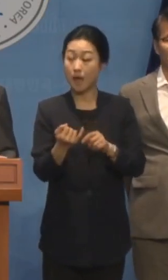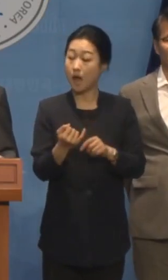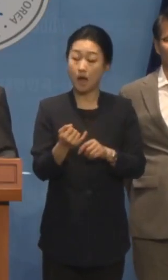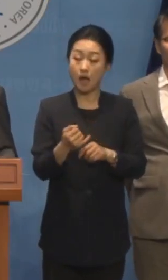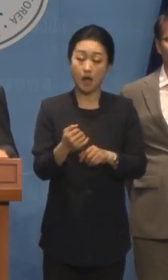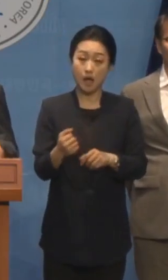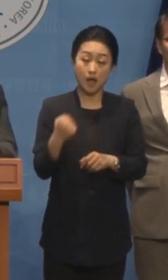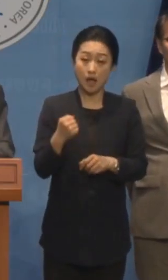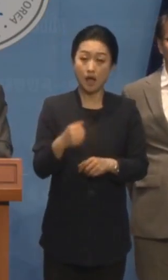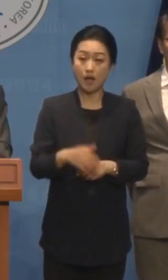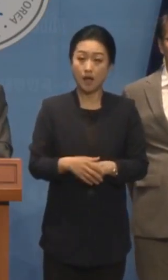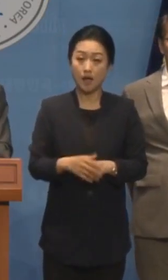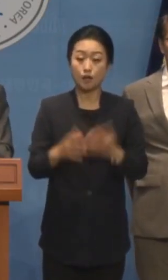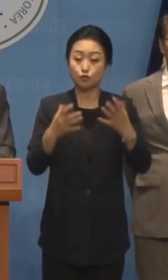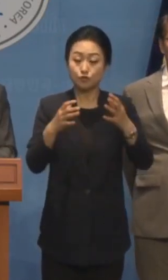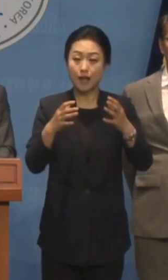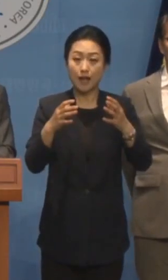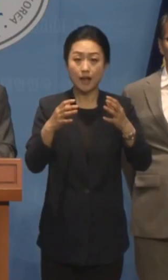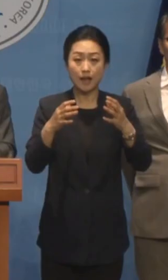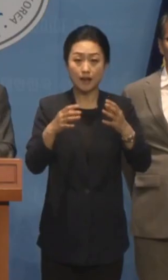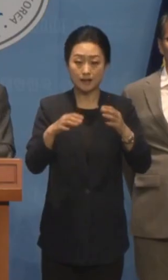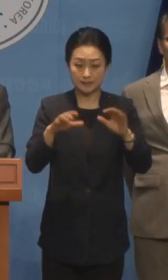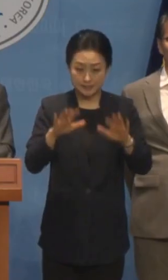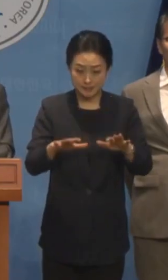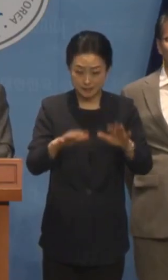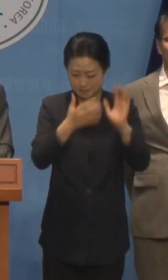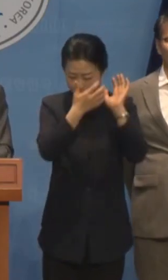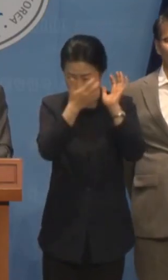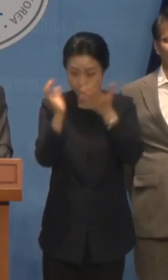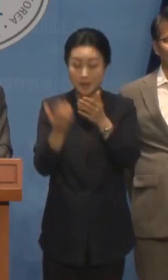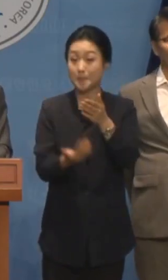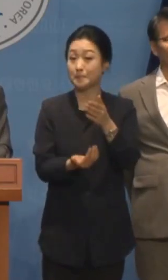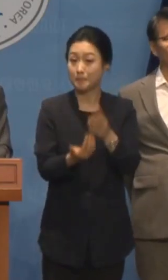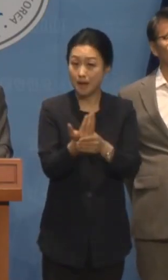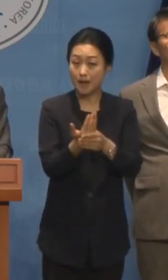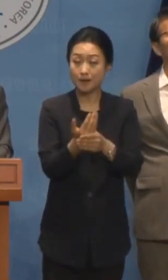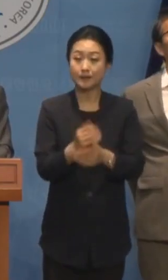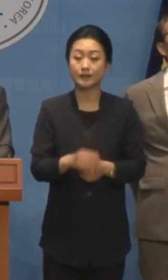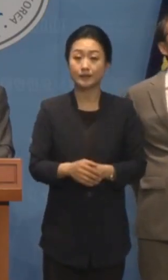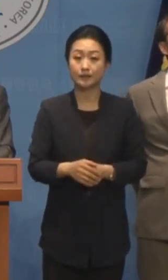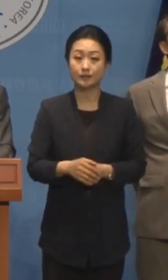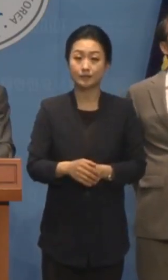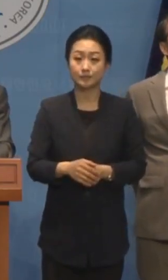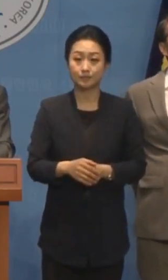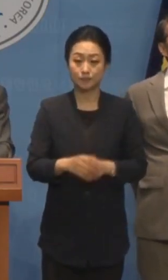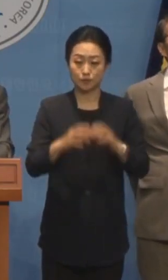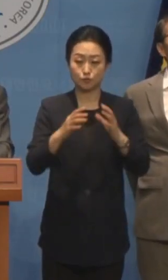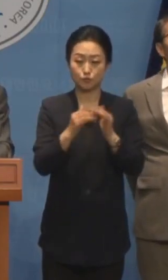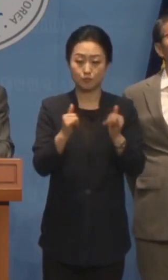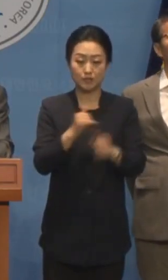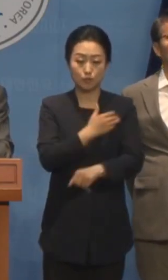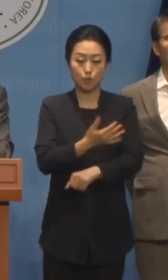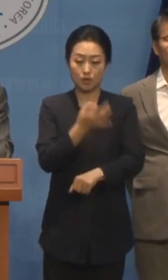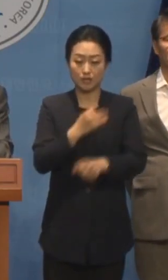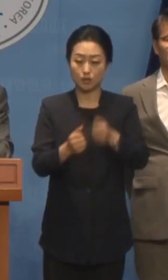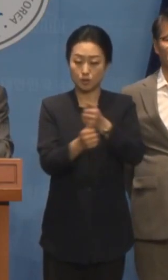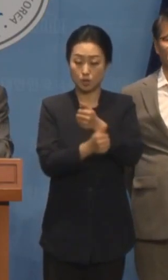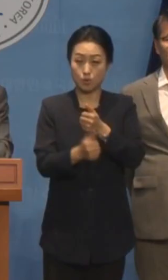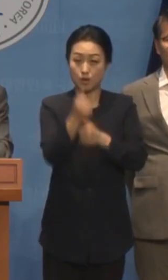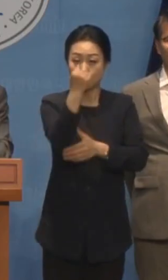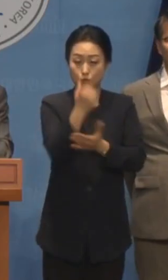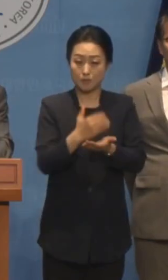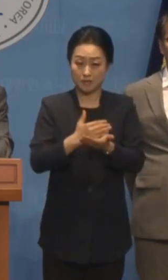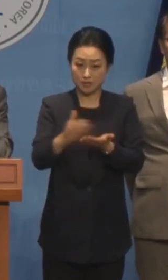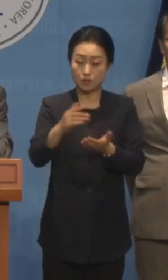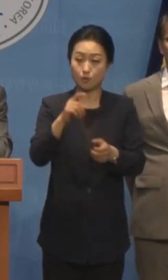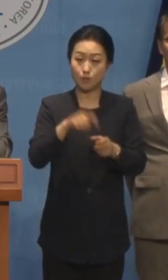있습니다. 국가기관은 쑥대밭이 되고 자신의 소임을 다해왔던 국민권익위원회 반국패